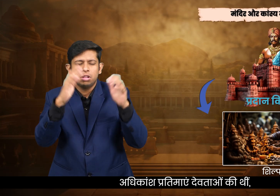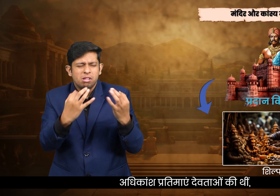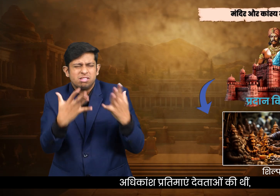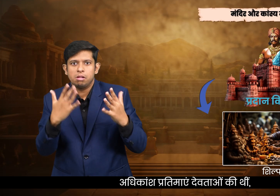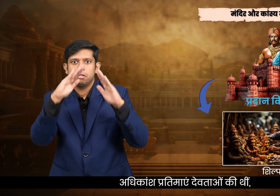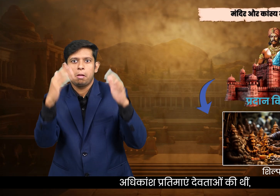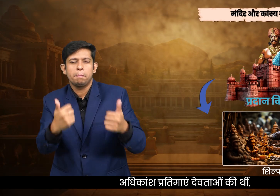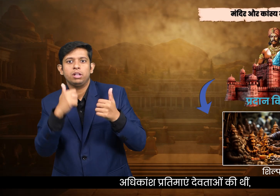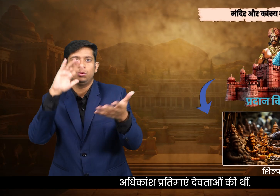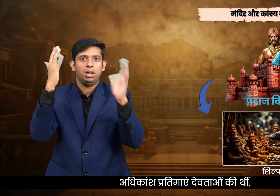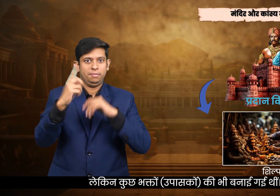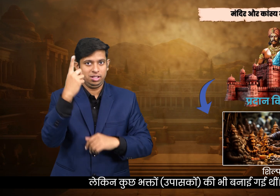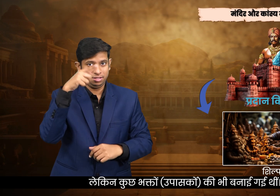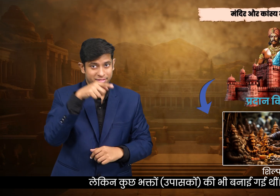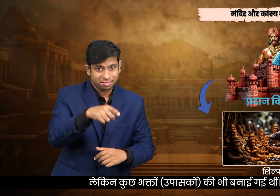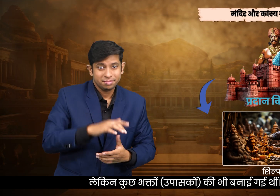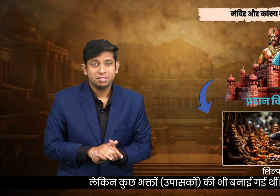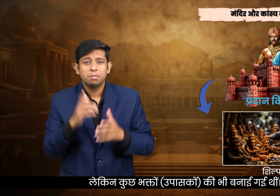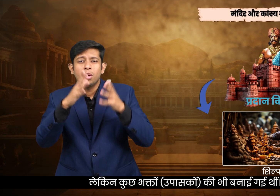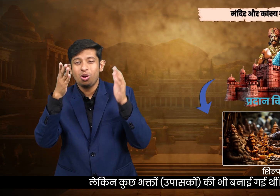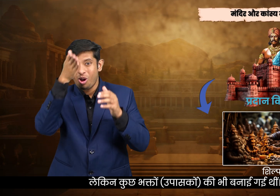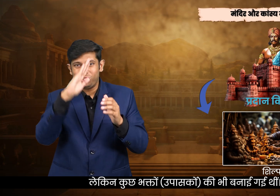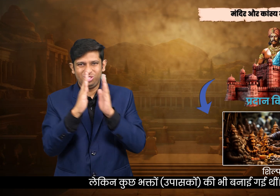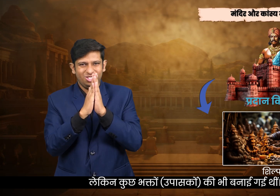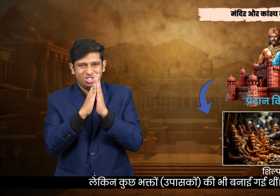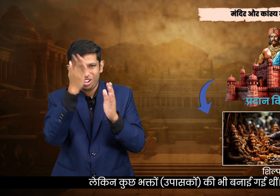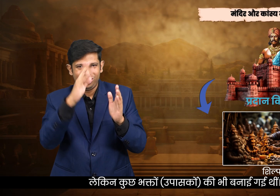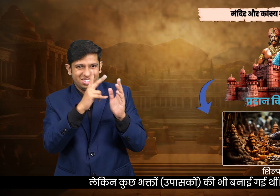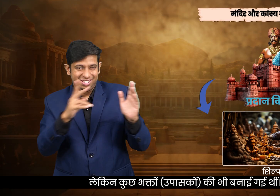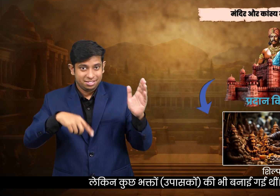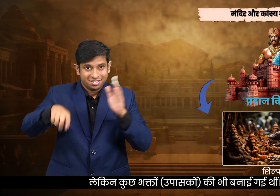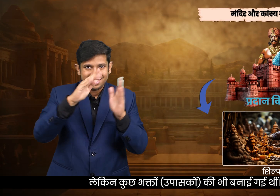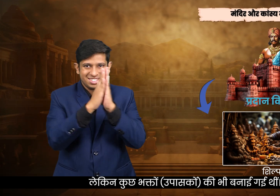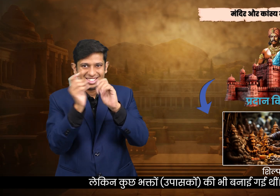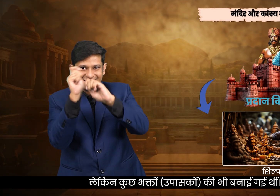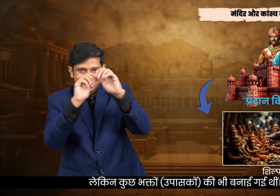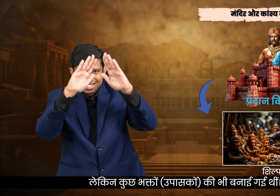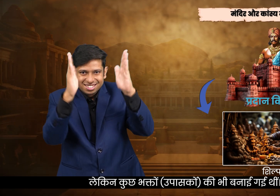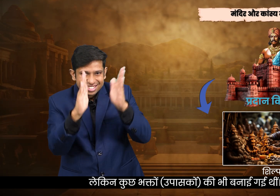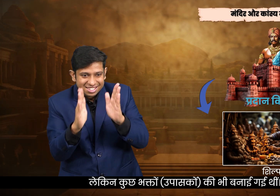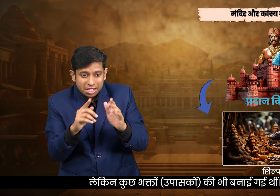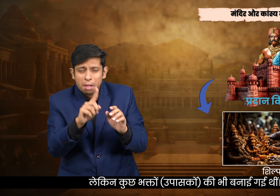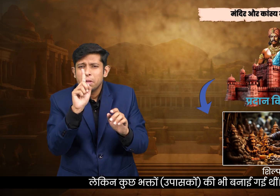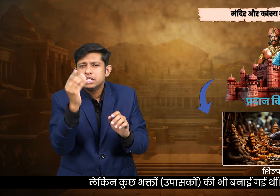अधिकांश प्रतिमाएं देवताओं की थी, लेकिन कुछ भक्तों की भी बनाई गई थीं।